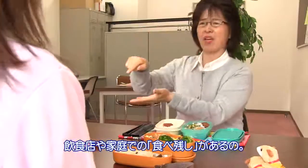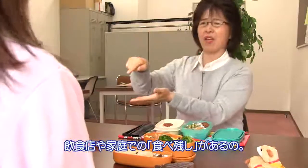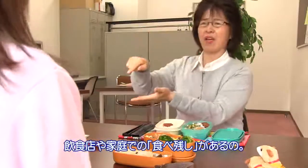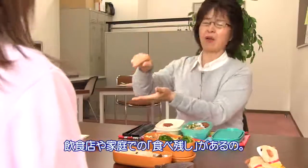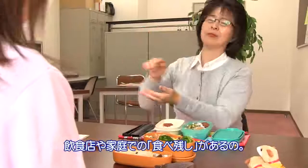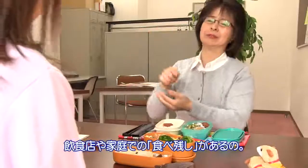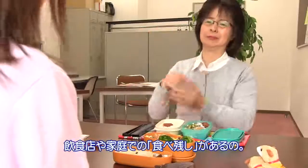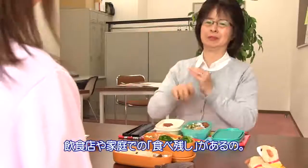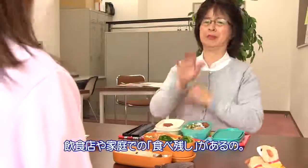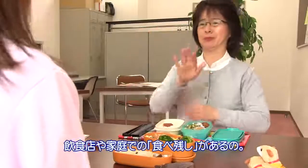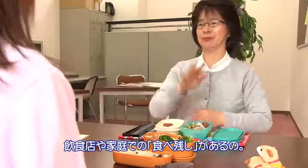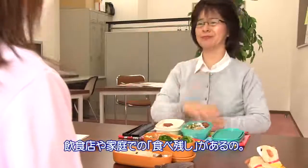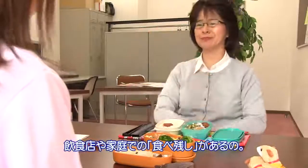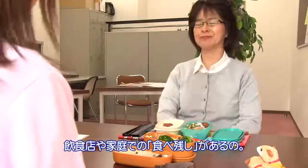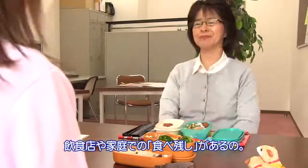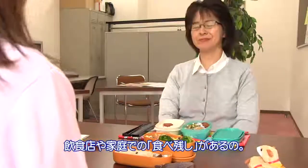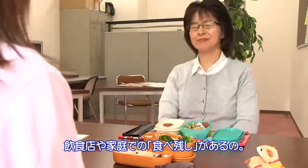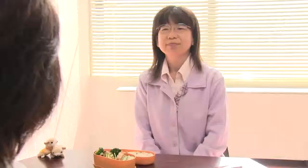このことを言うのよ